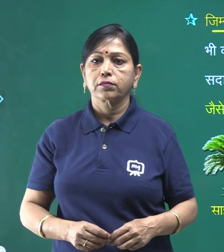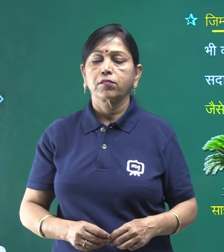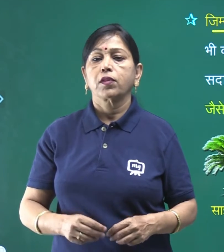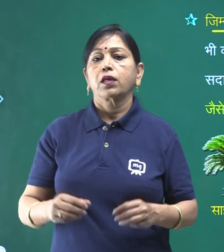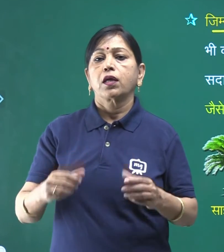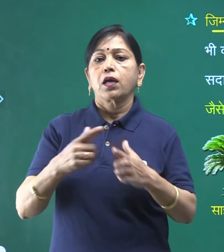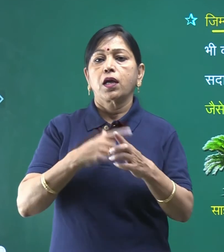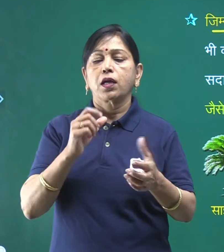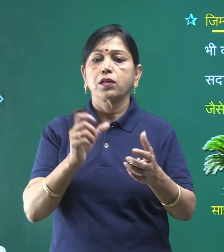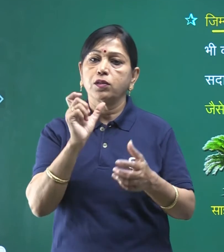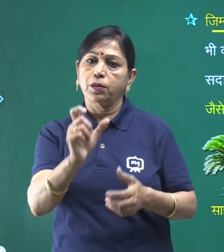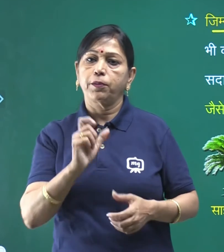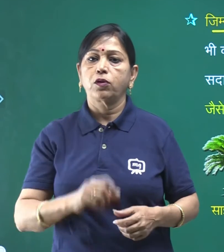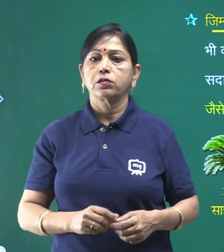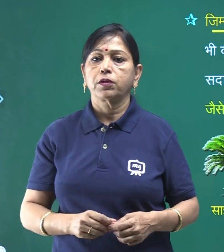जिम्नोस्पर्म।